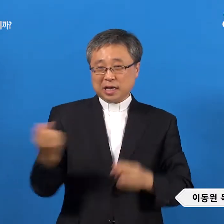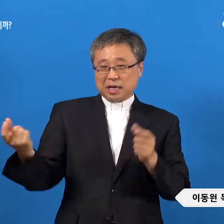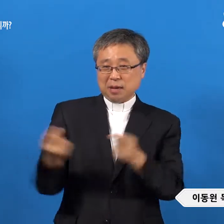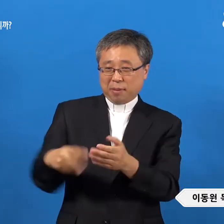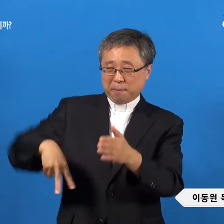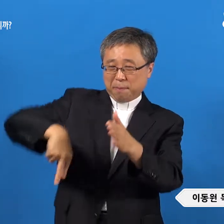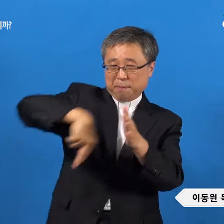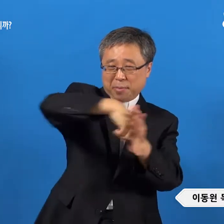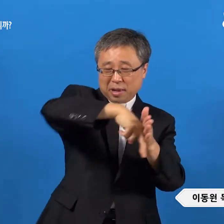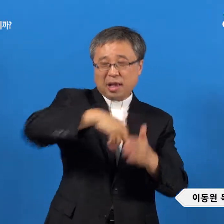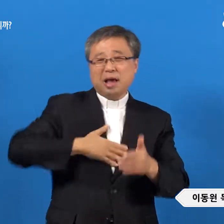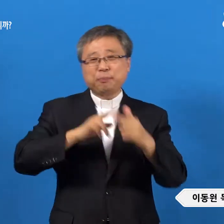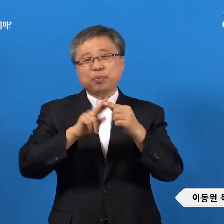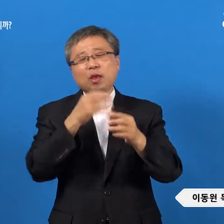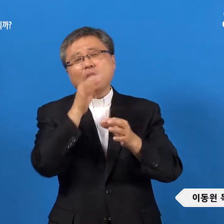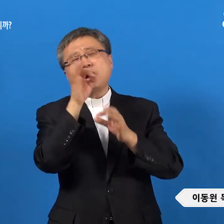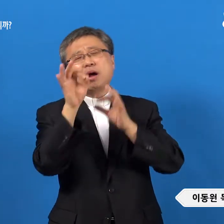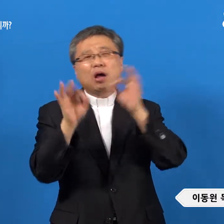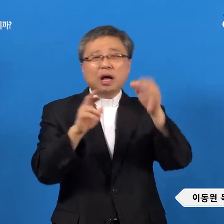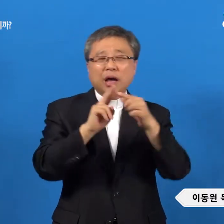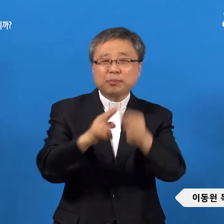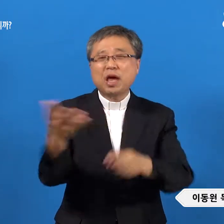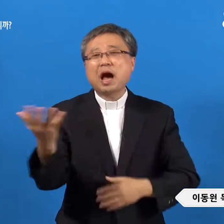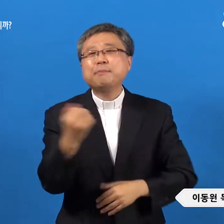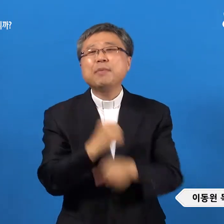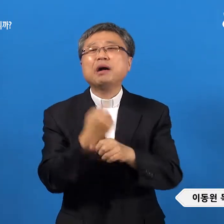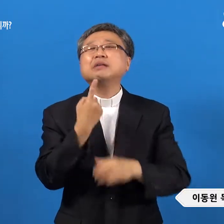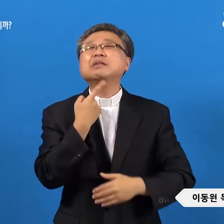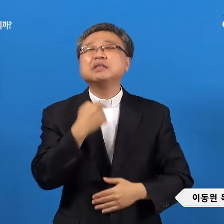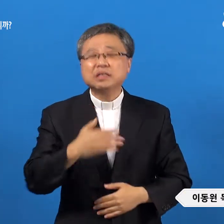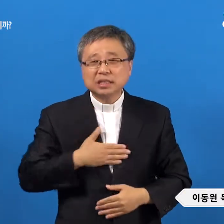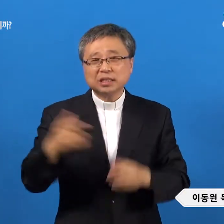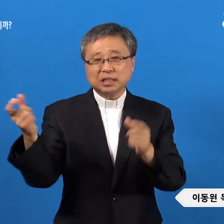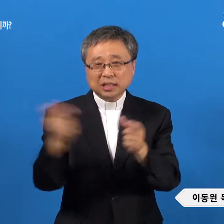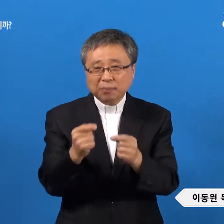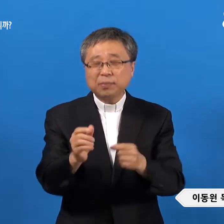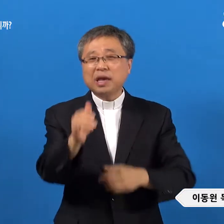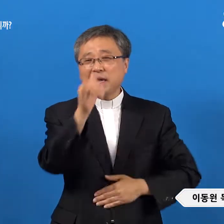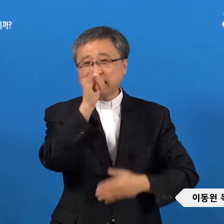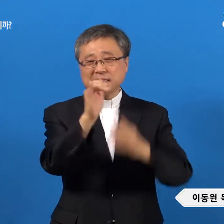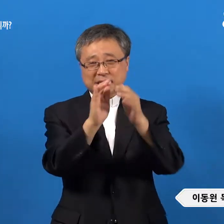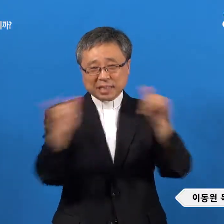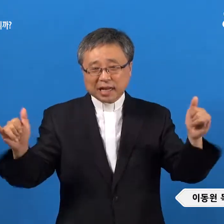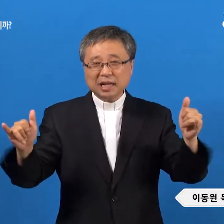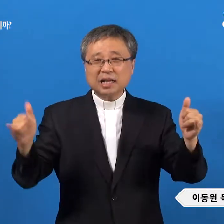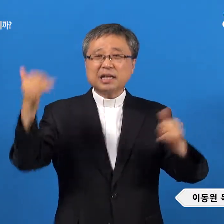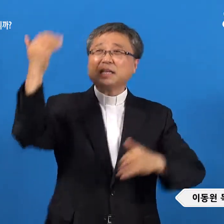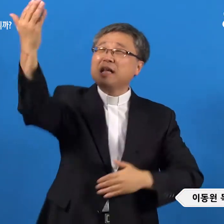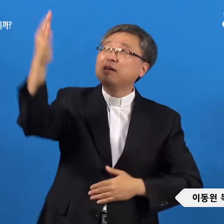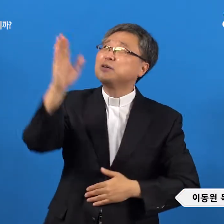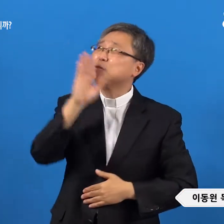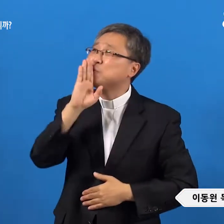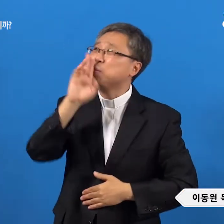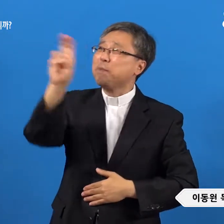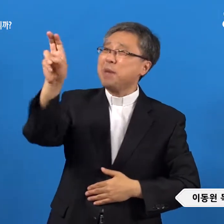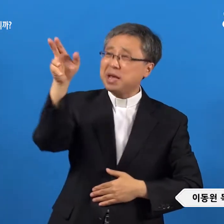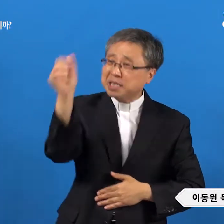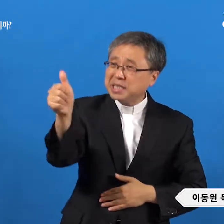매달려 함께 신음하고 함께 아파하던 옆에 매달린 그가 당신이 정말 메시아고